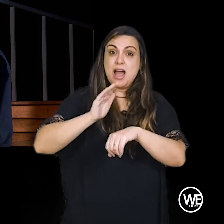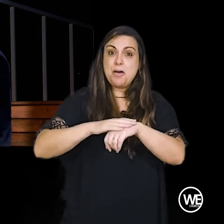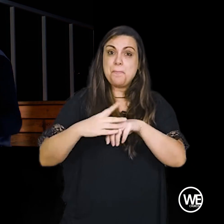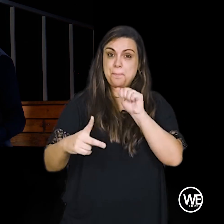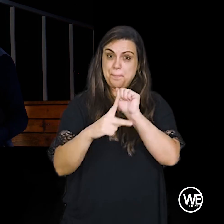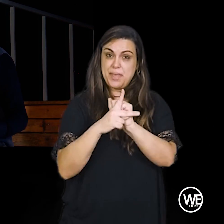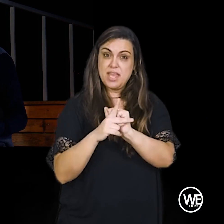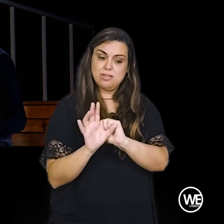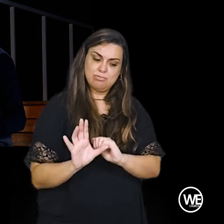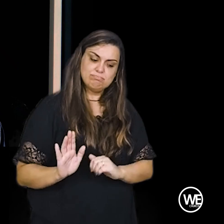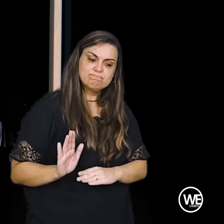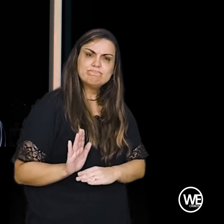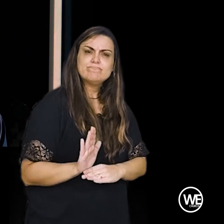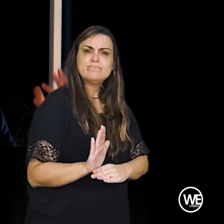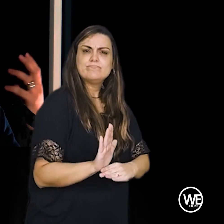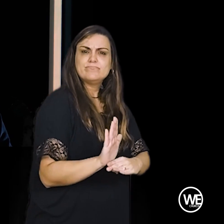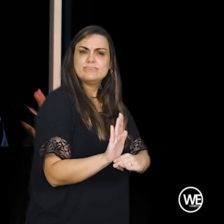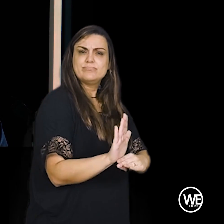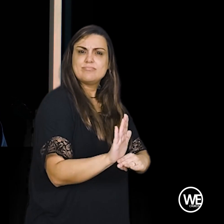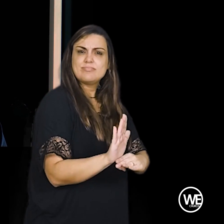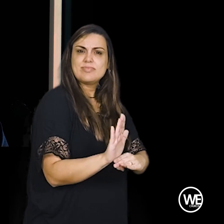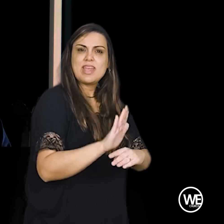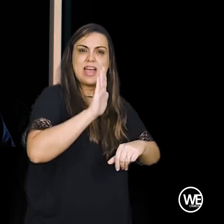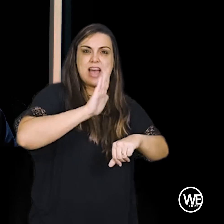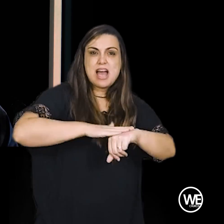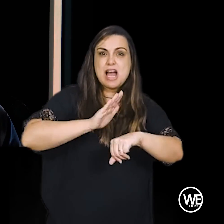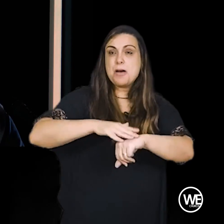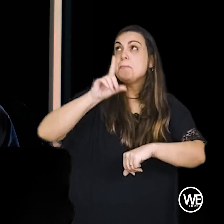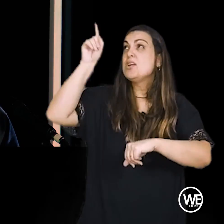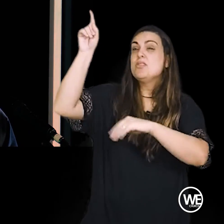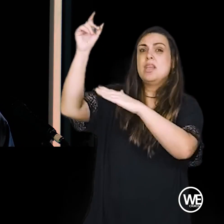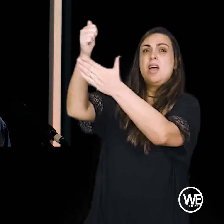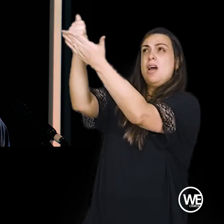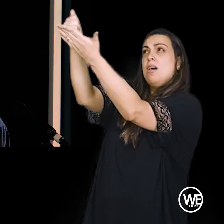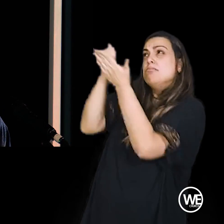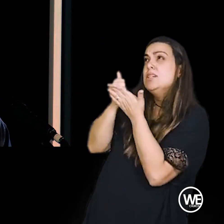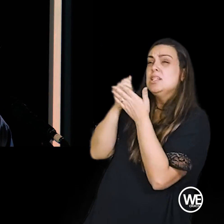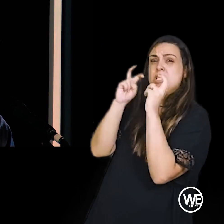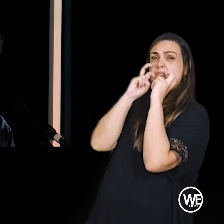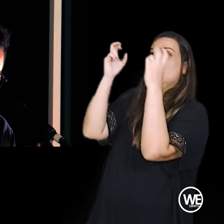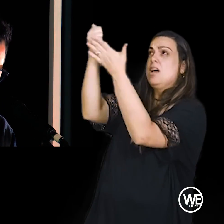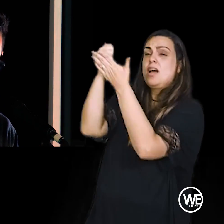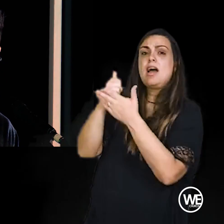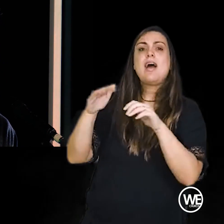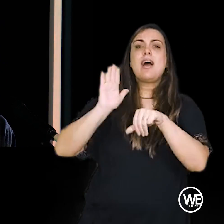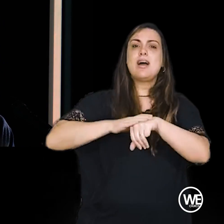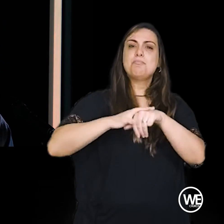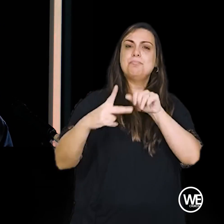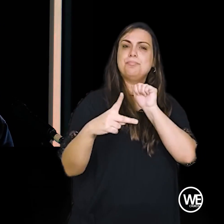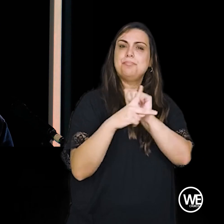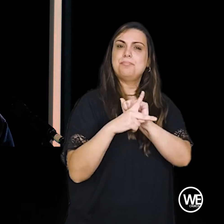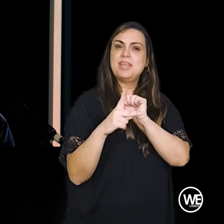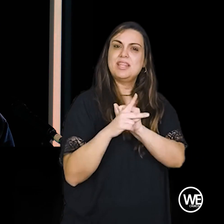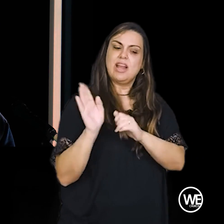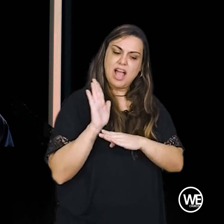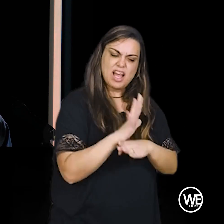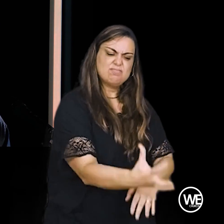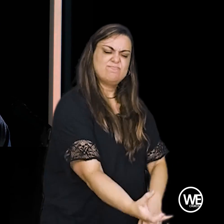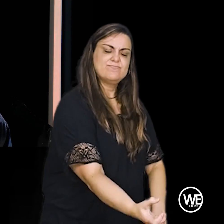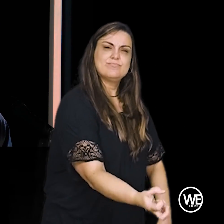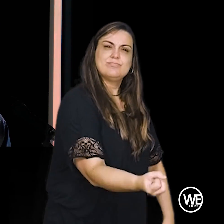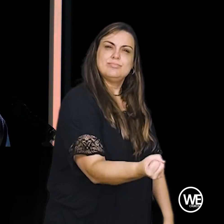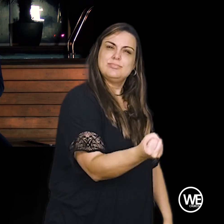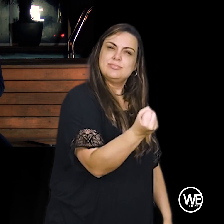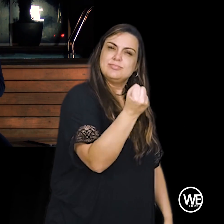vem de baixo. A mão de Deus que socorre e a mão de Pedro que ajuda a